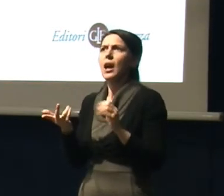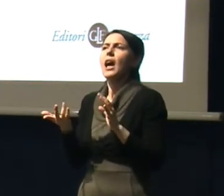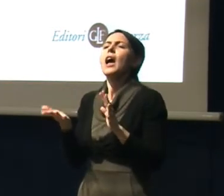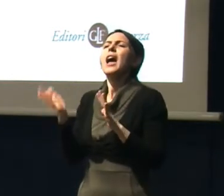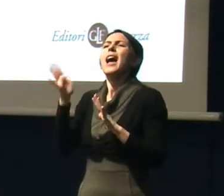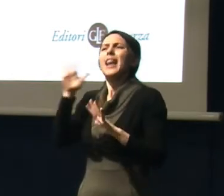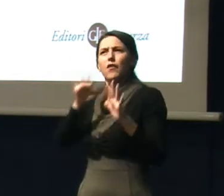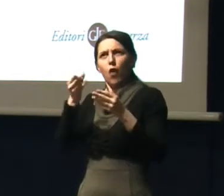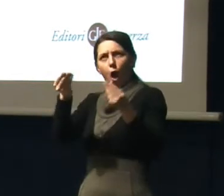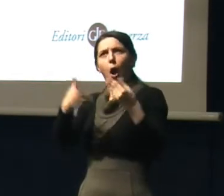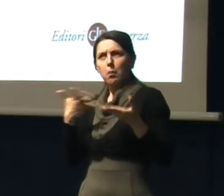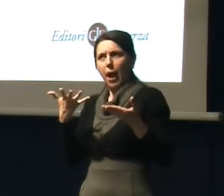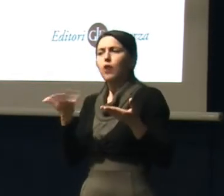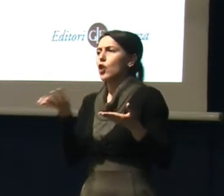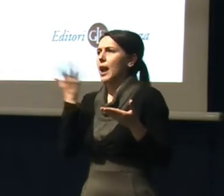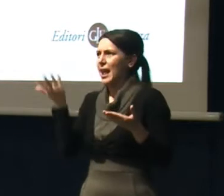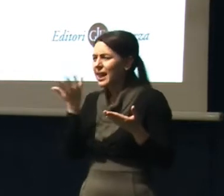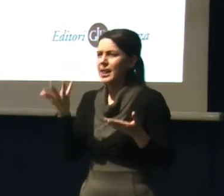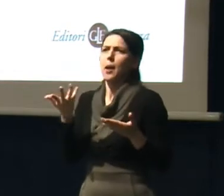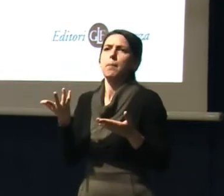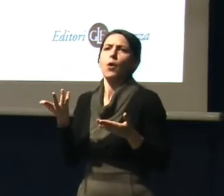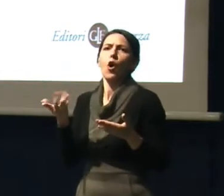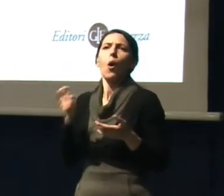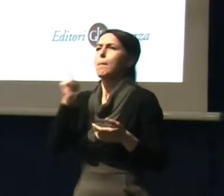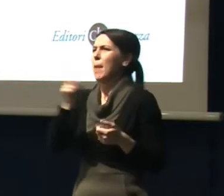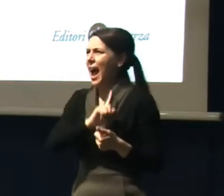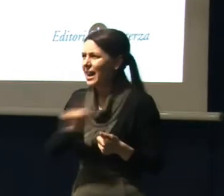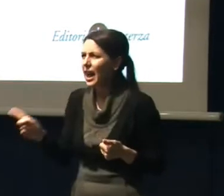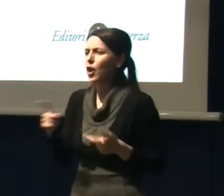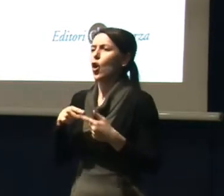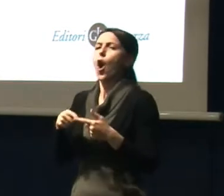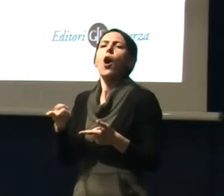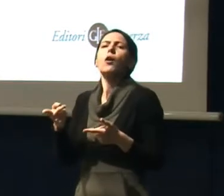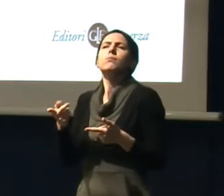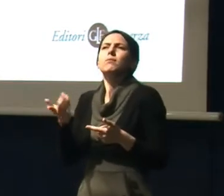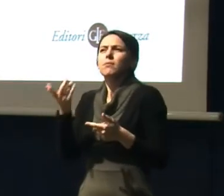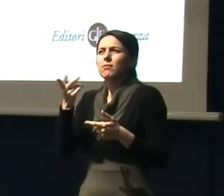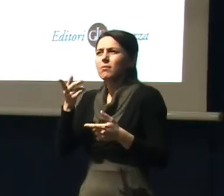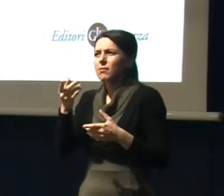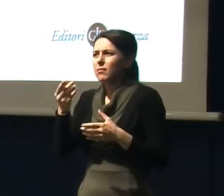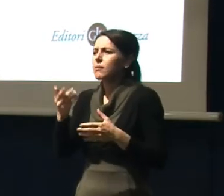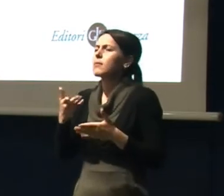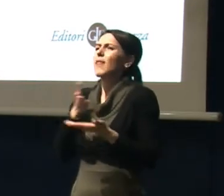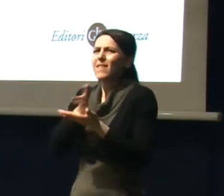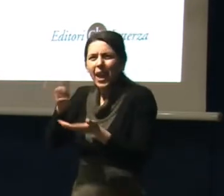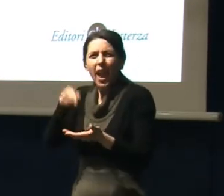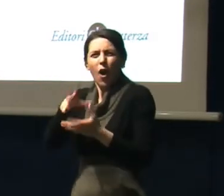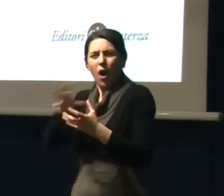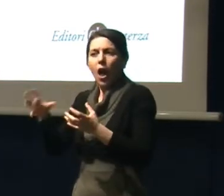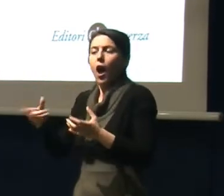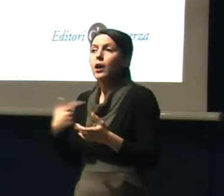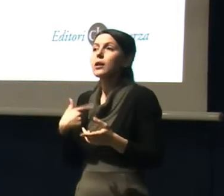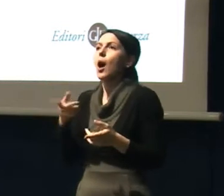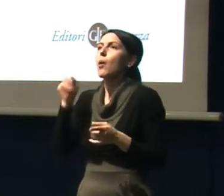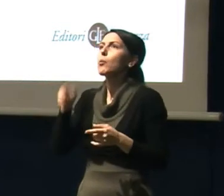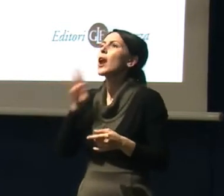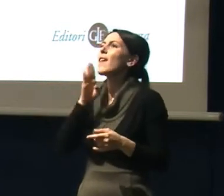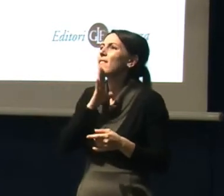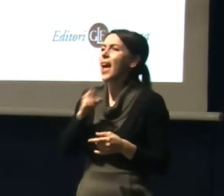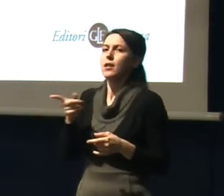pagata e facebook e co responsabili di questa roba qua e google uguale e io se fosse un editore da tempo